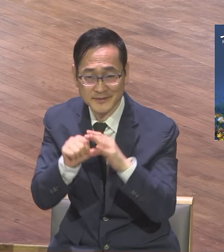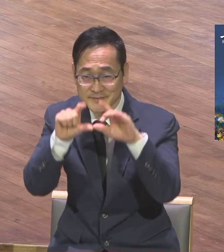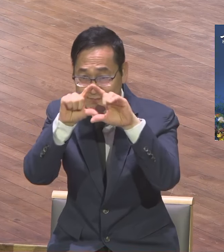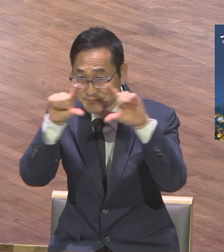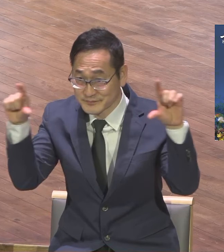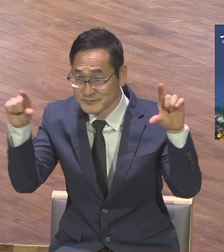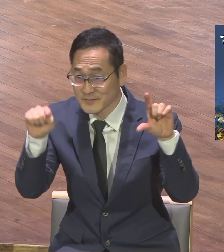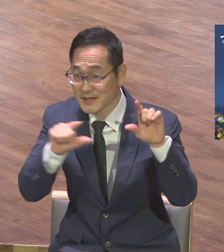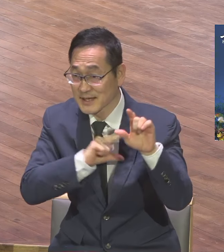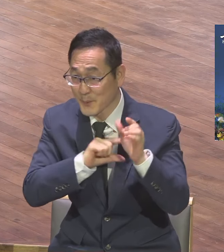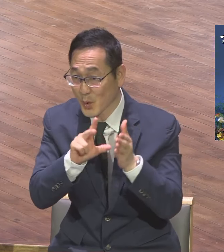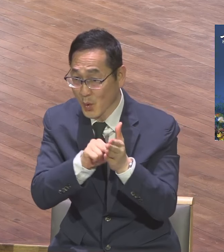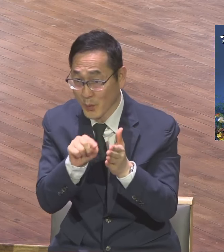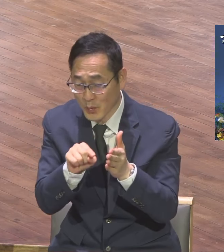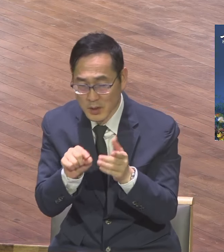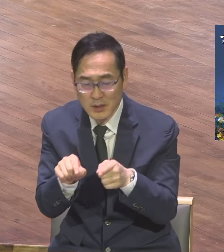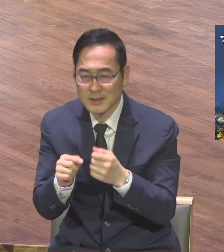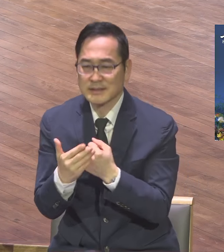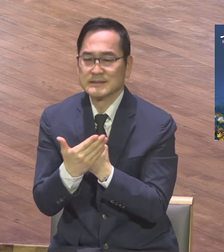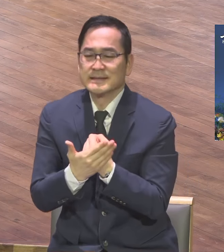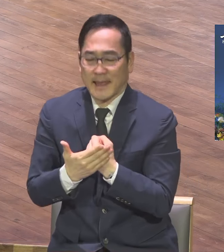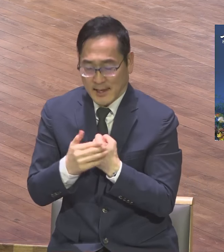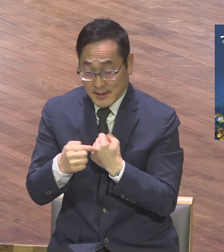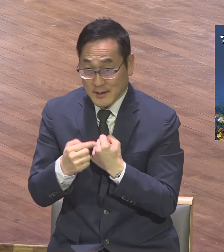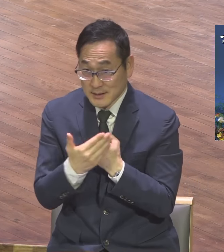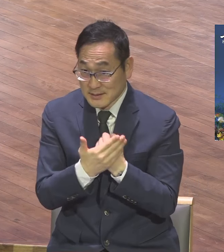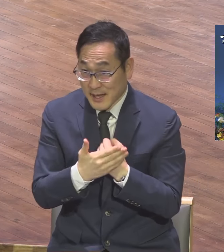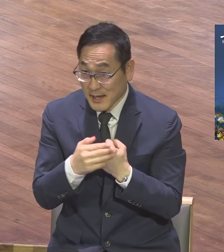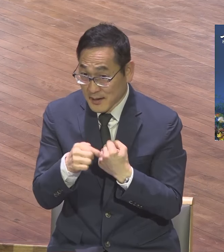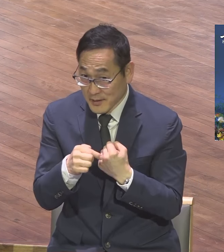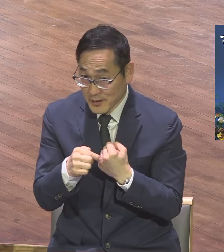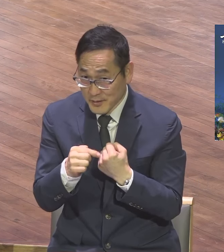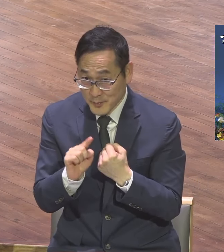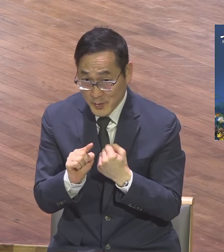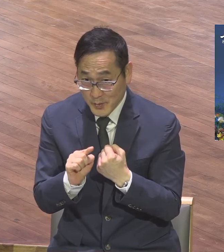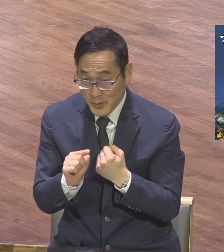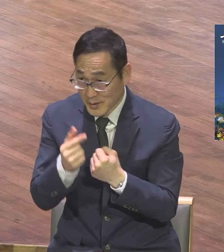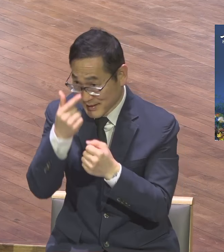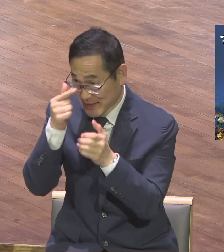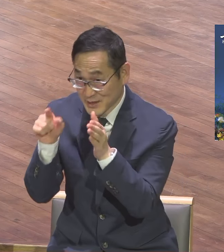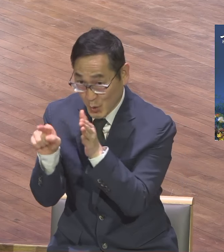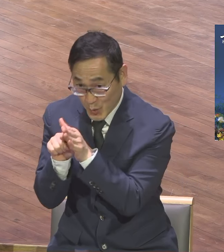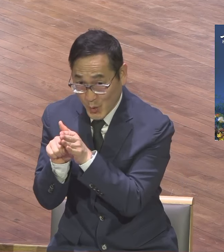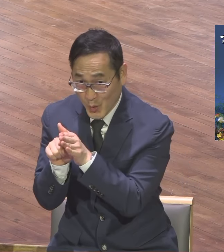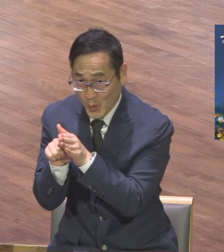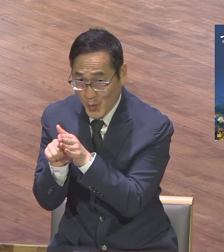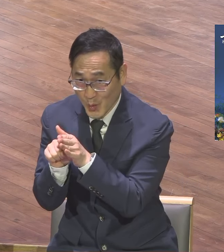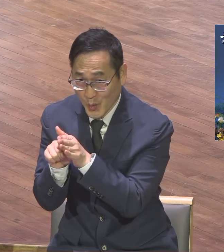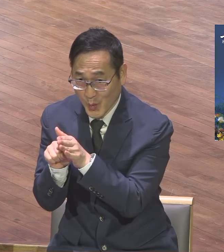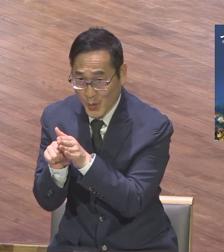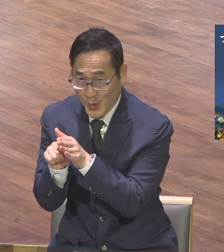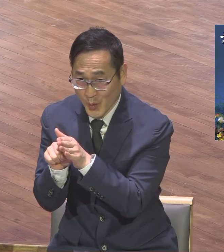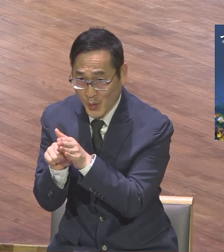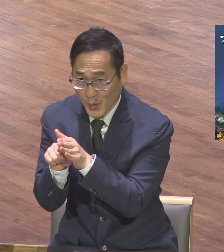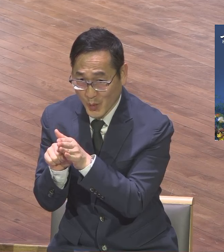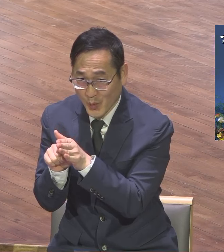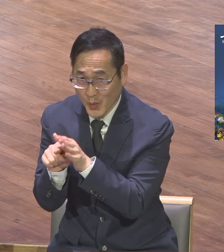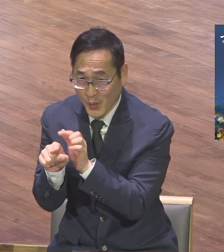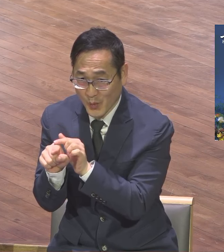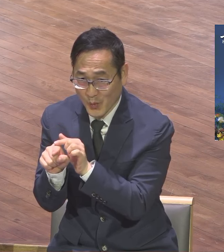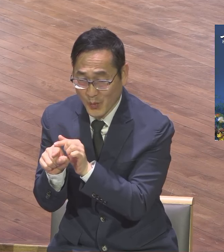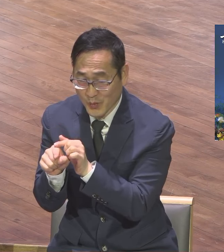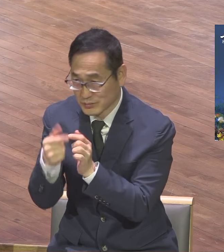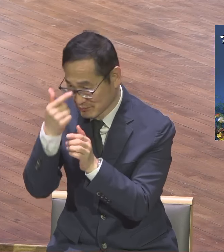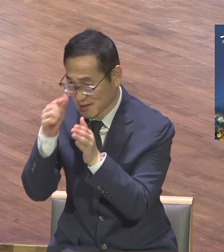자, 은혜라는 표현은 기독교를 기독교되게 하는 중요한 표현이